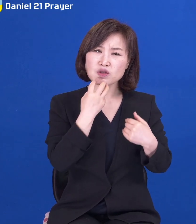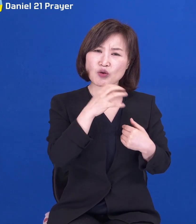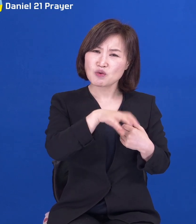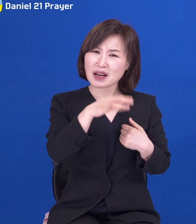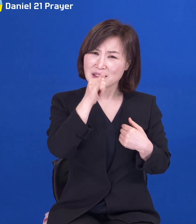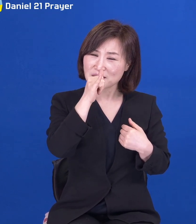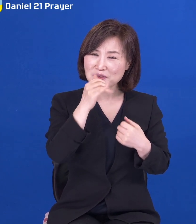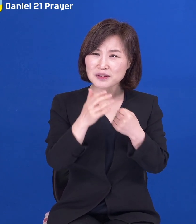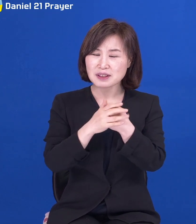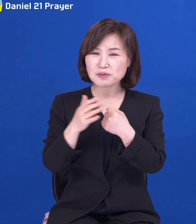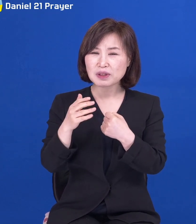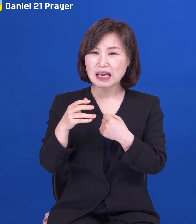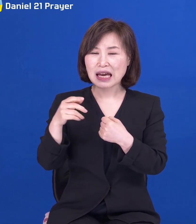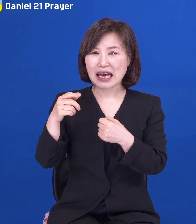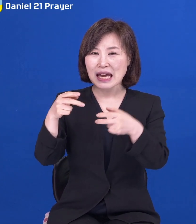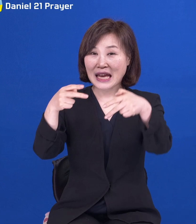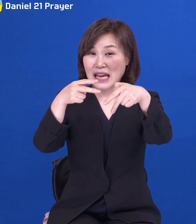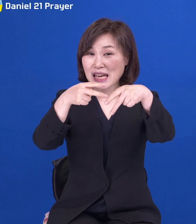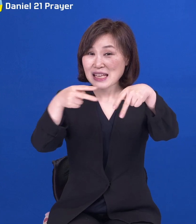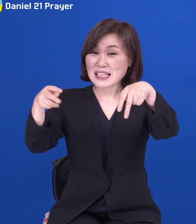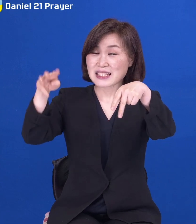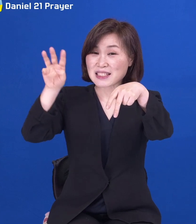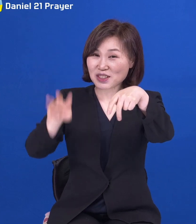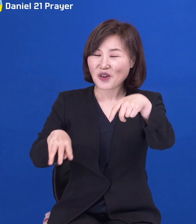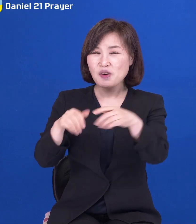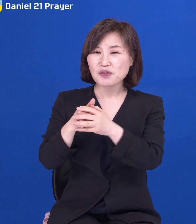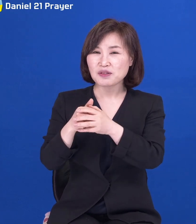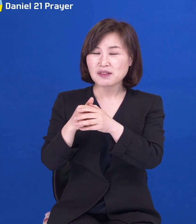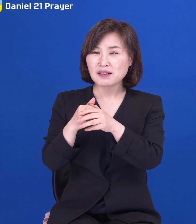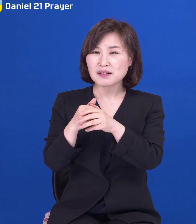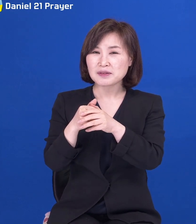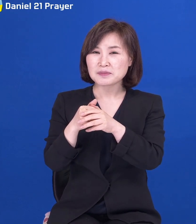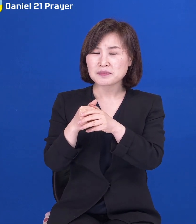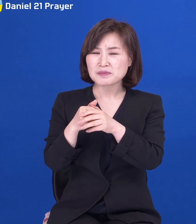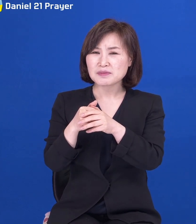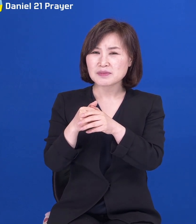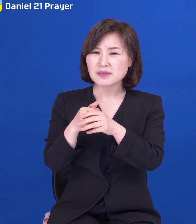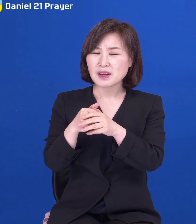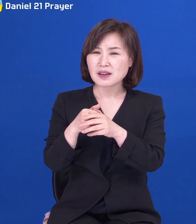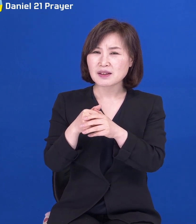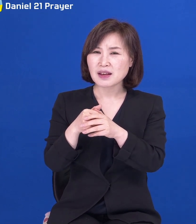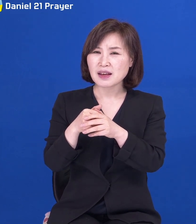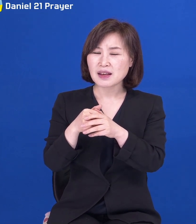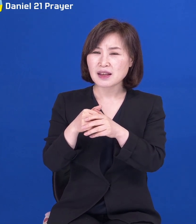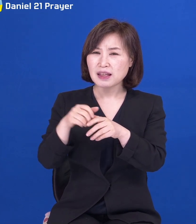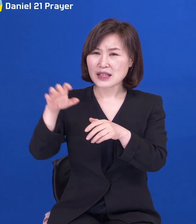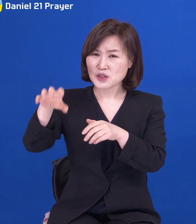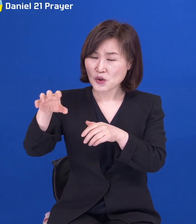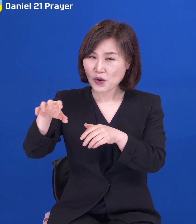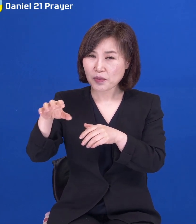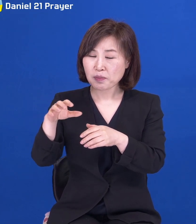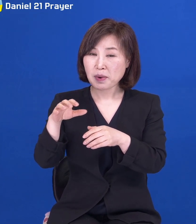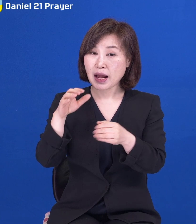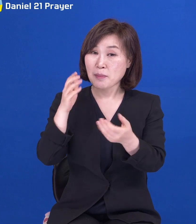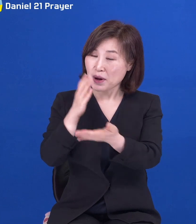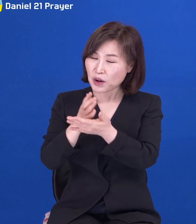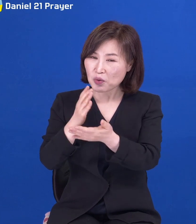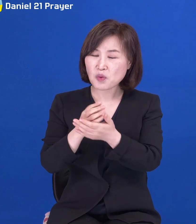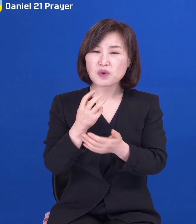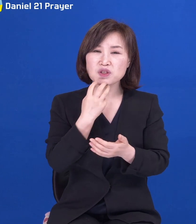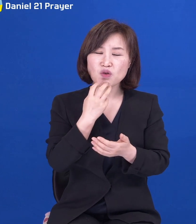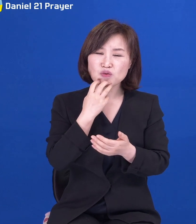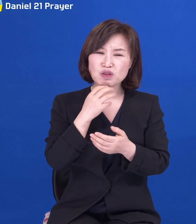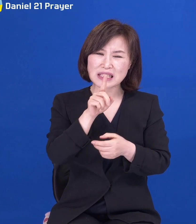좋은 주공 아파트가 되게 좋은 거였거든요. 그걸 없애고 11평짜리 빌라로 저희가 이사를 왔어요. 근데 저하고